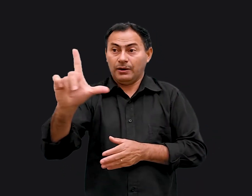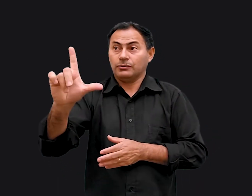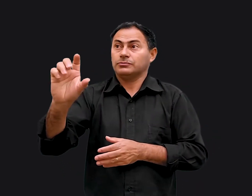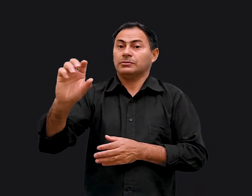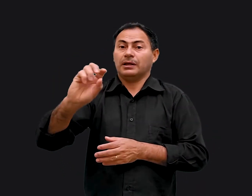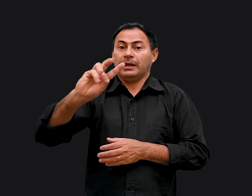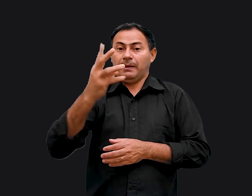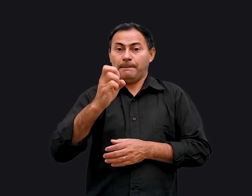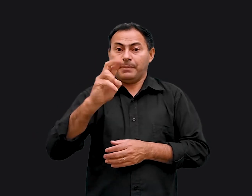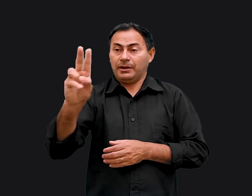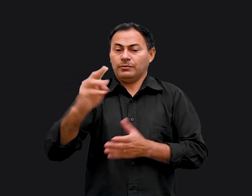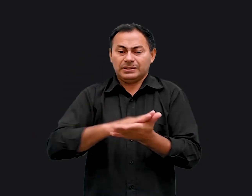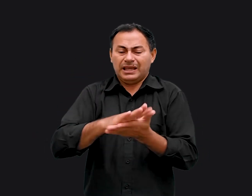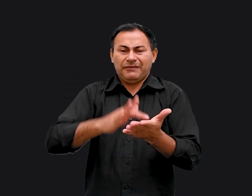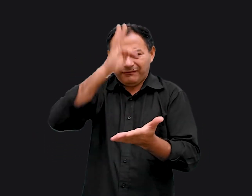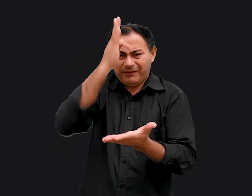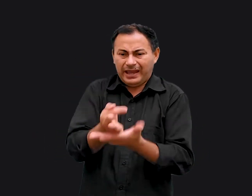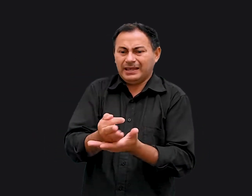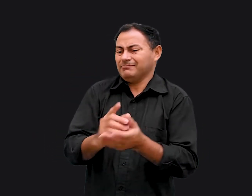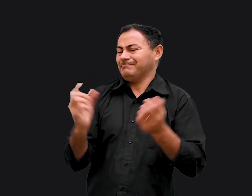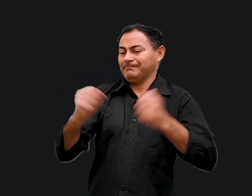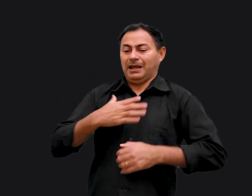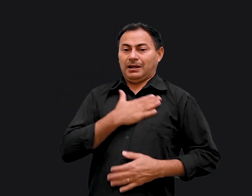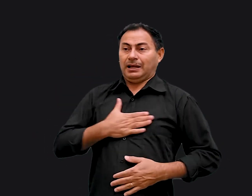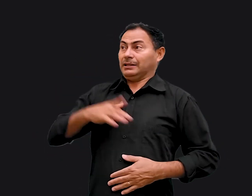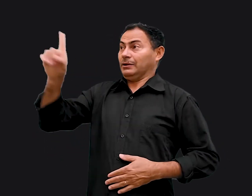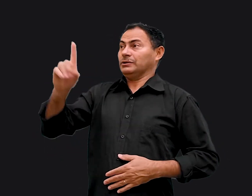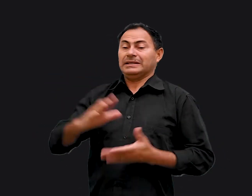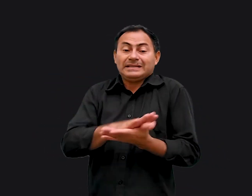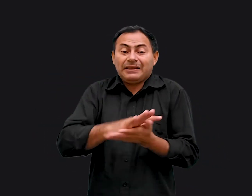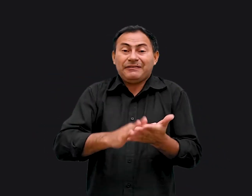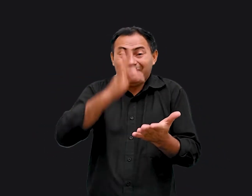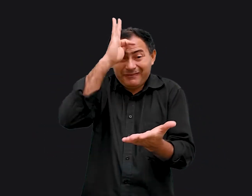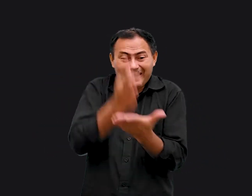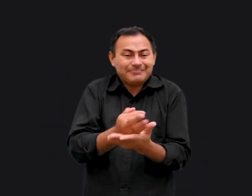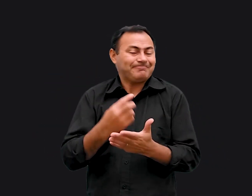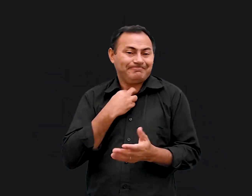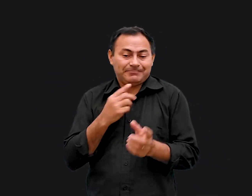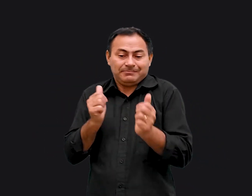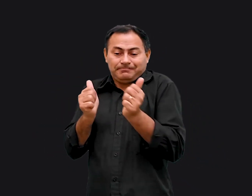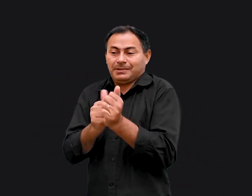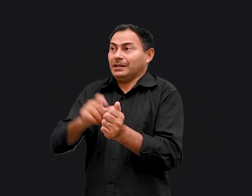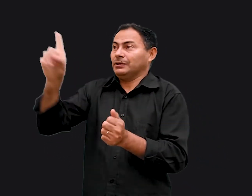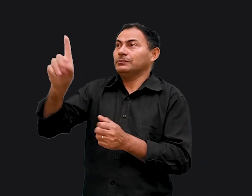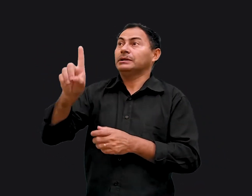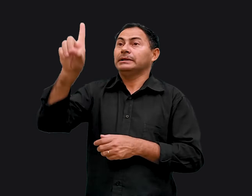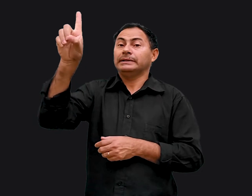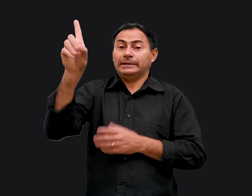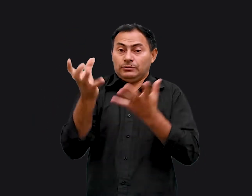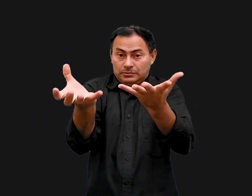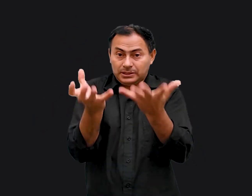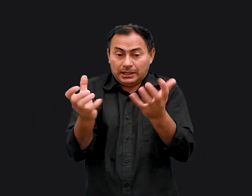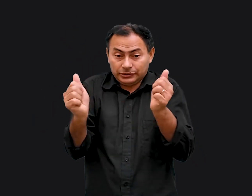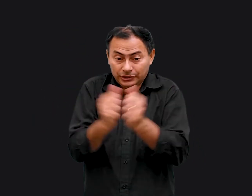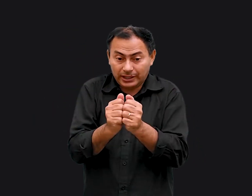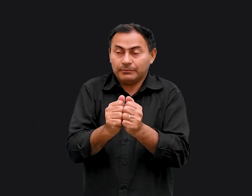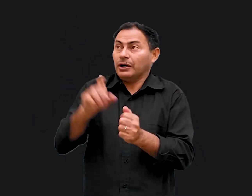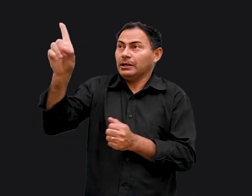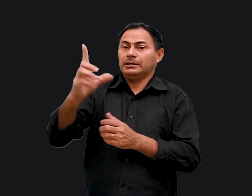é impossível agradar a Deus e sem fé não podemos nem chegar até Ele. Deus certamente quer que cheguemos até Ele e o